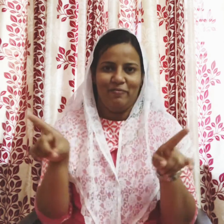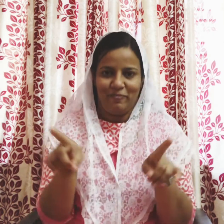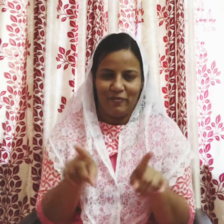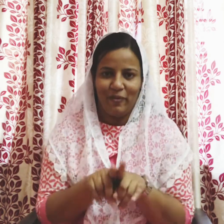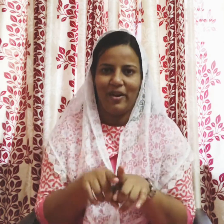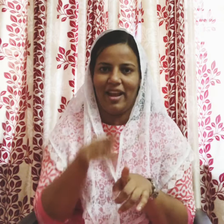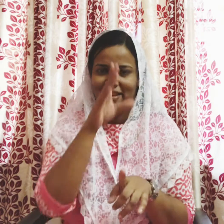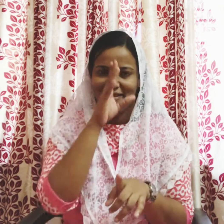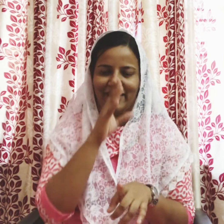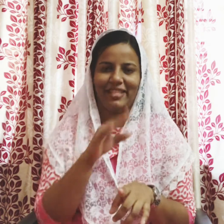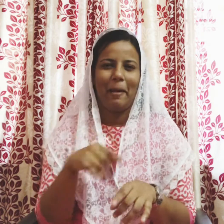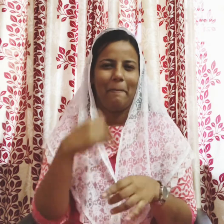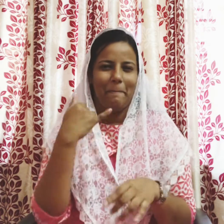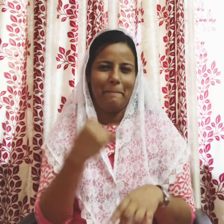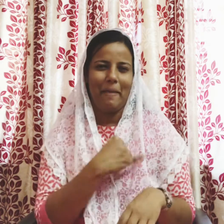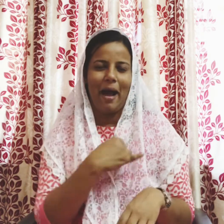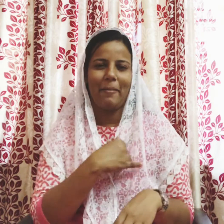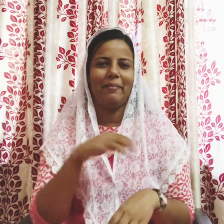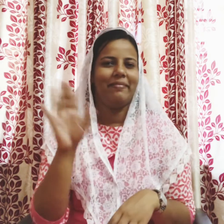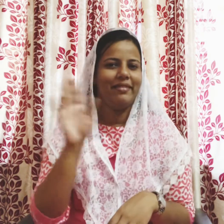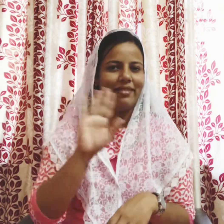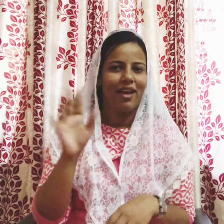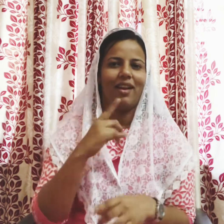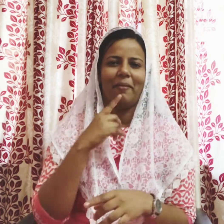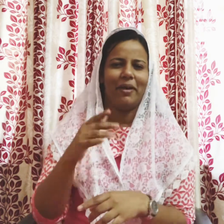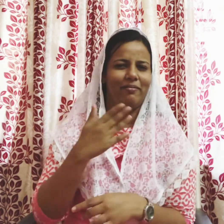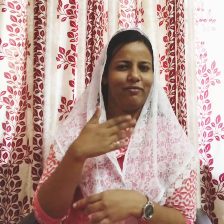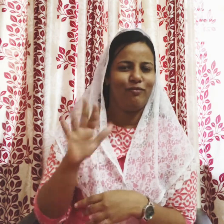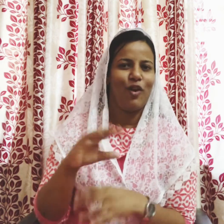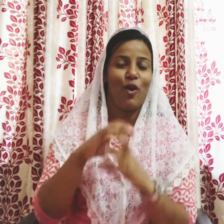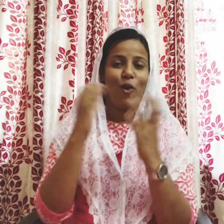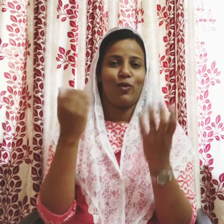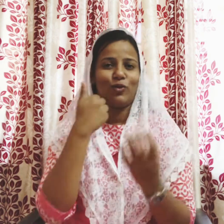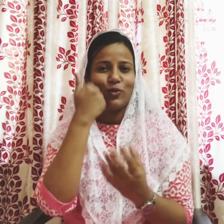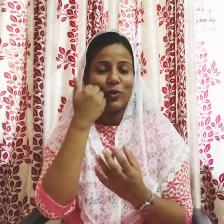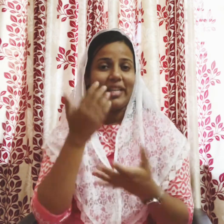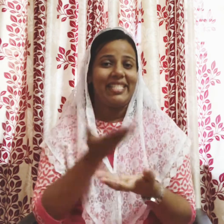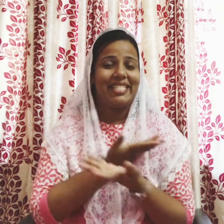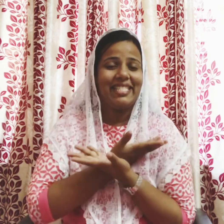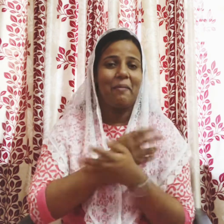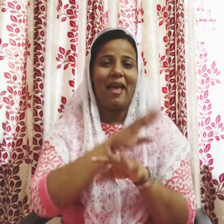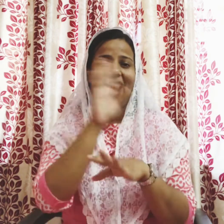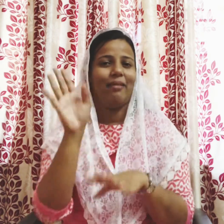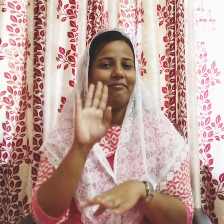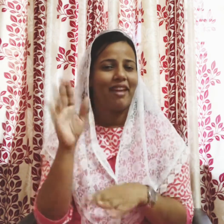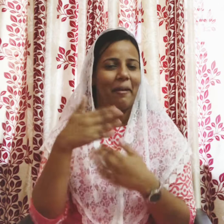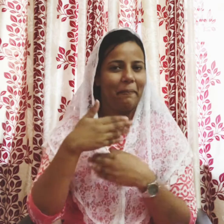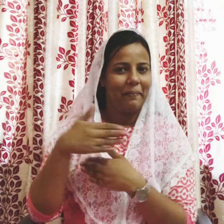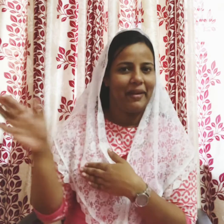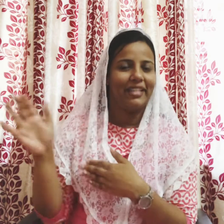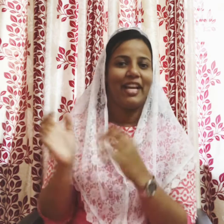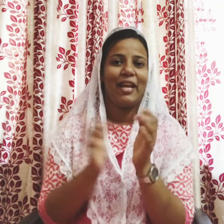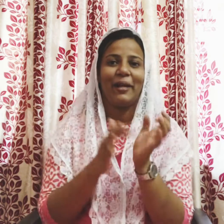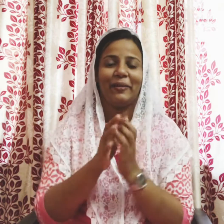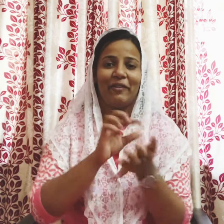ക്രമീകരിച്ച് പാപത്തോട് ടാറ്റ പറഞ്ഞ്, ലോക താല്പര്യങ്ങളോട് ടാറ്റ പറഞ്ഞ്, ലോക ഇമ്പങ്ങളോട് ടാറ്റ പറഞ്ഞ്, കർത്താവിൻ്റെ